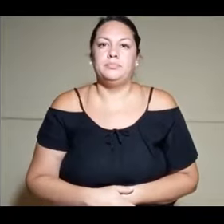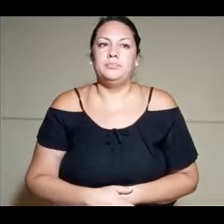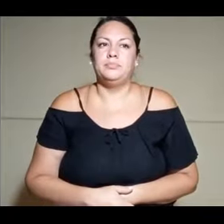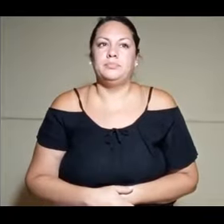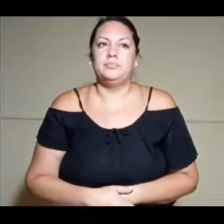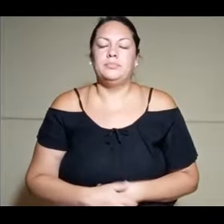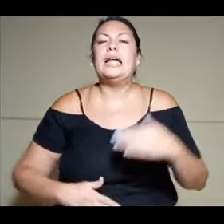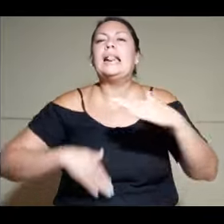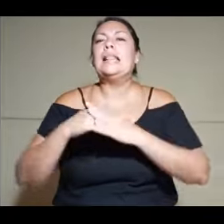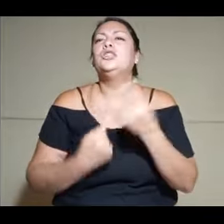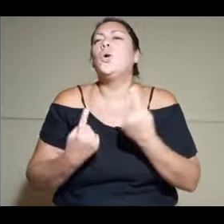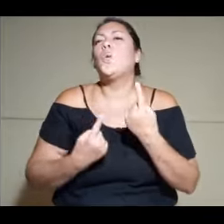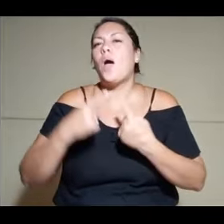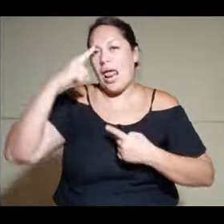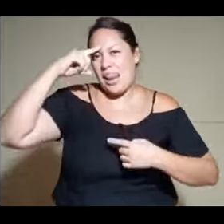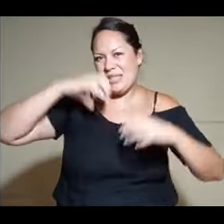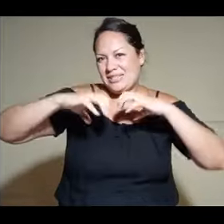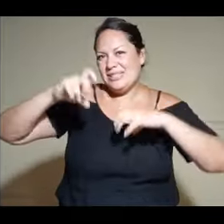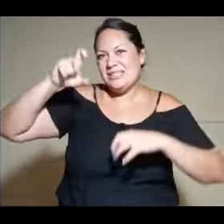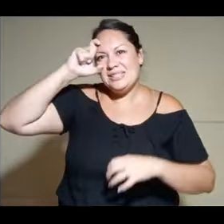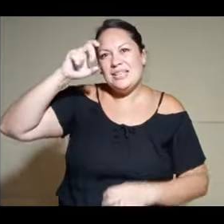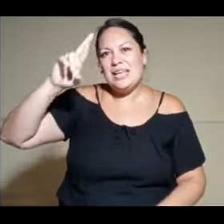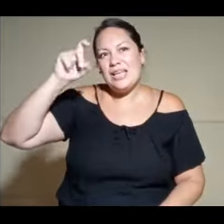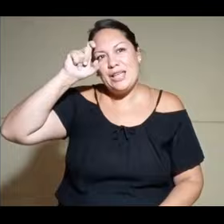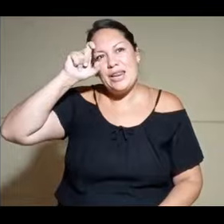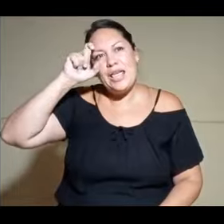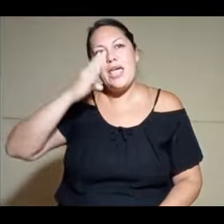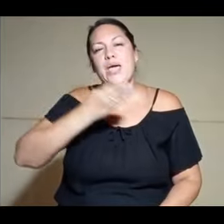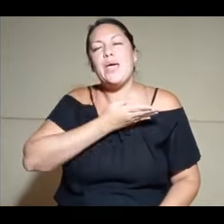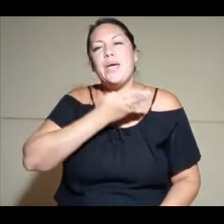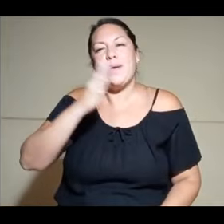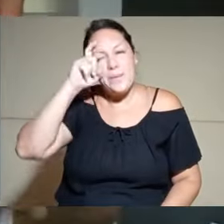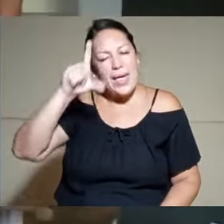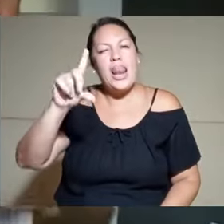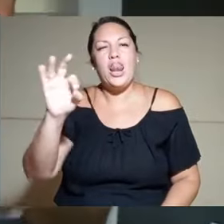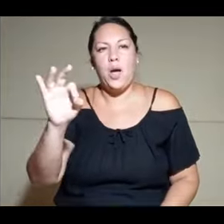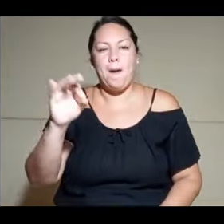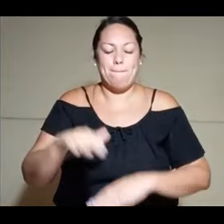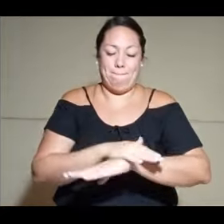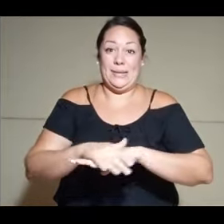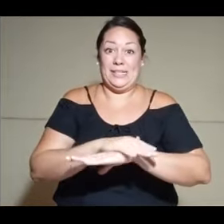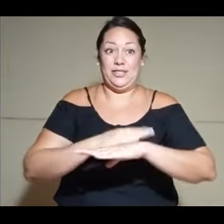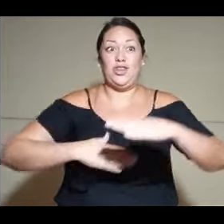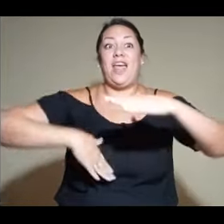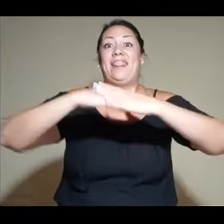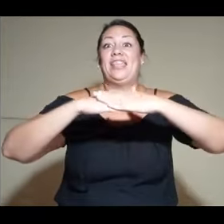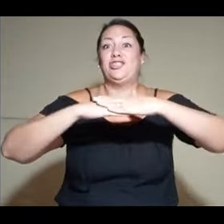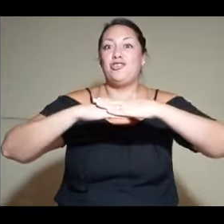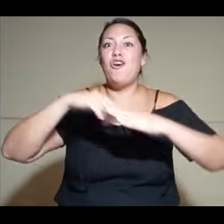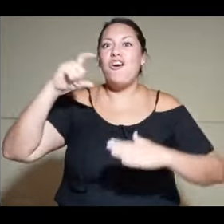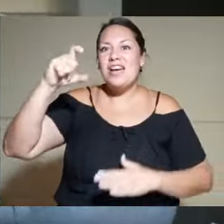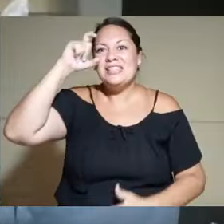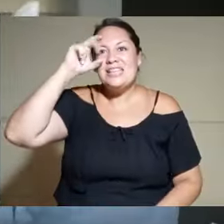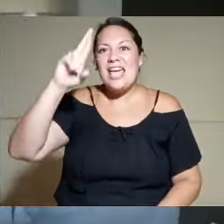¿Cuál es el techo? Cerebelo. El cerebelo, ¿ven? Fíjense. Tengo el piso. ¿Cuál es el techo? y le pongo Cerebelo. el techo. Cerebelo. Muy bien, el